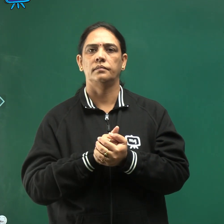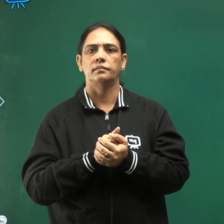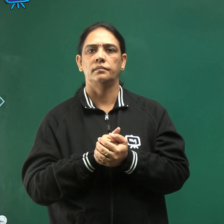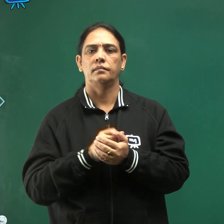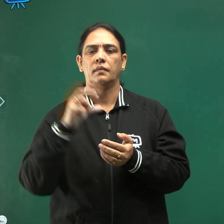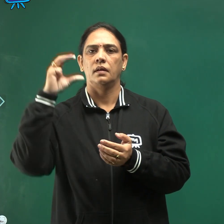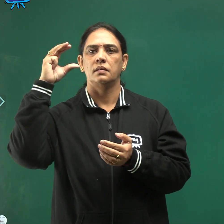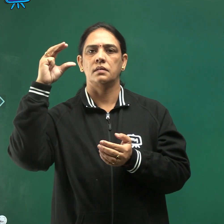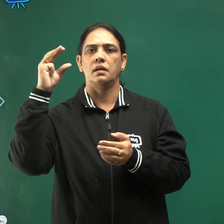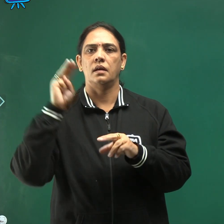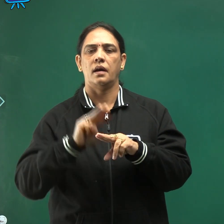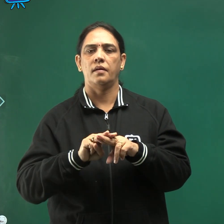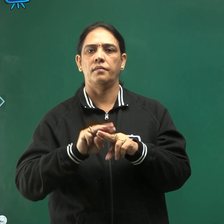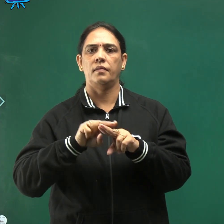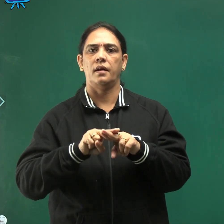संचयी बारंबारता